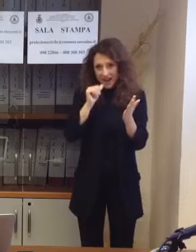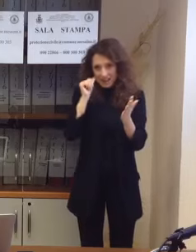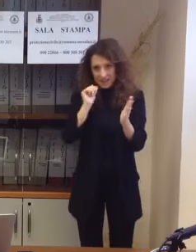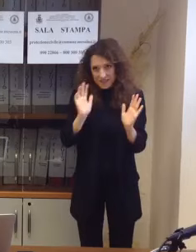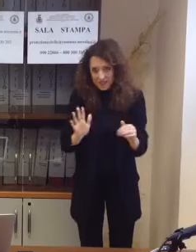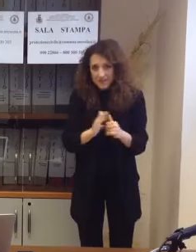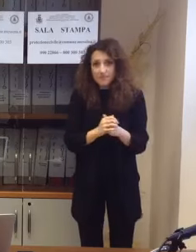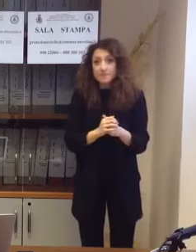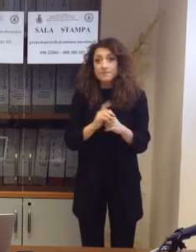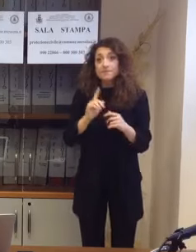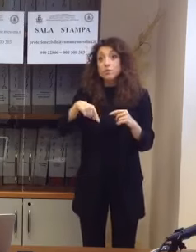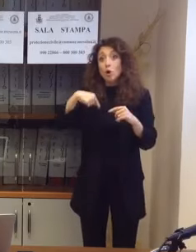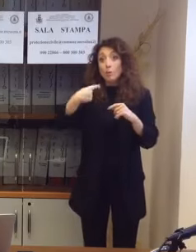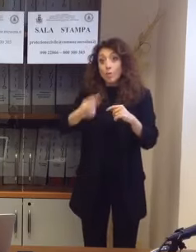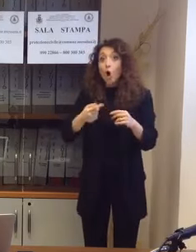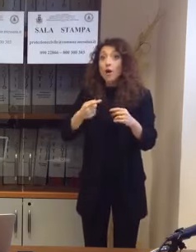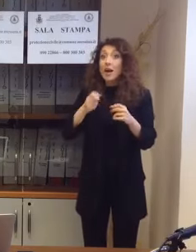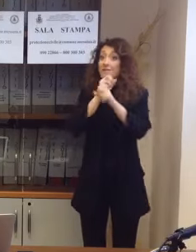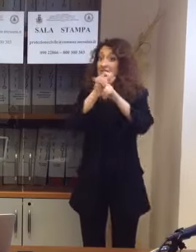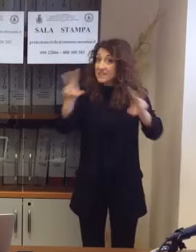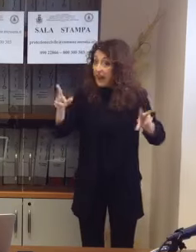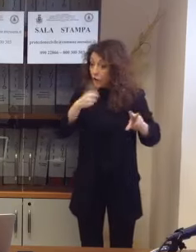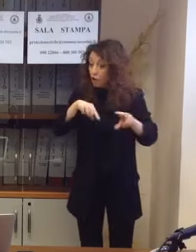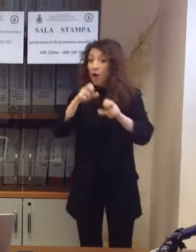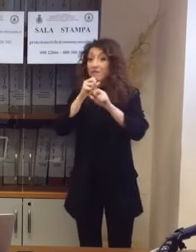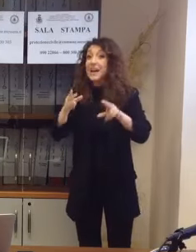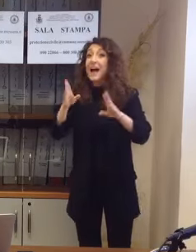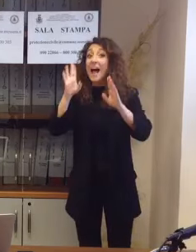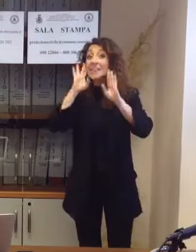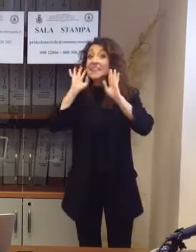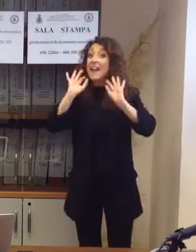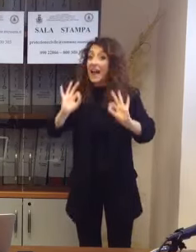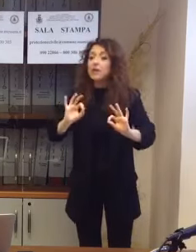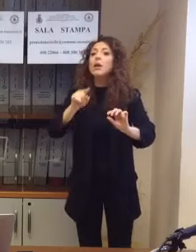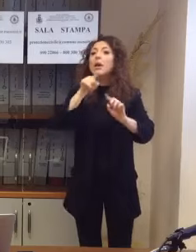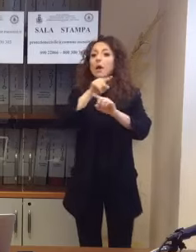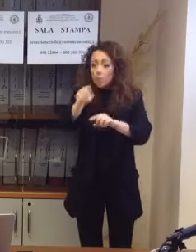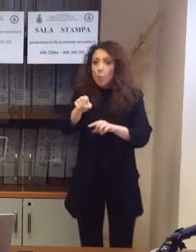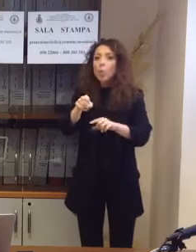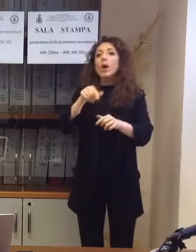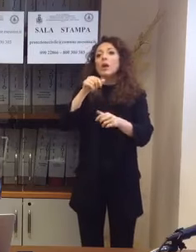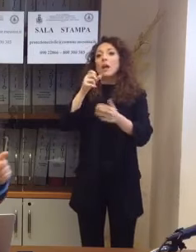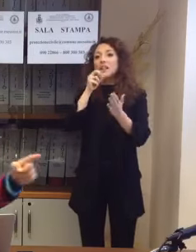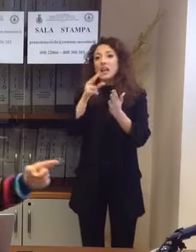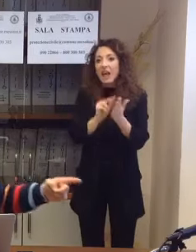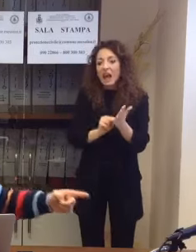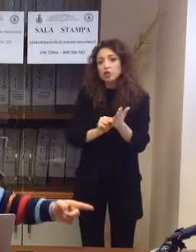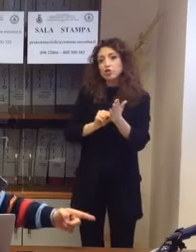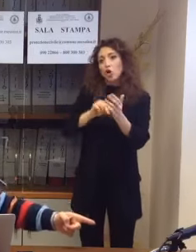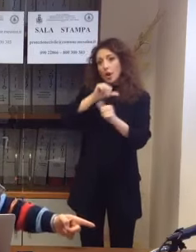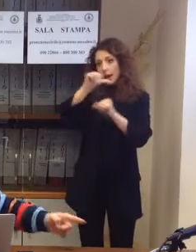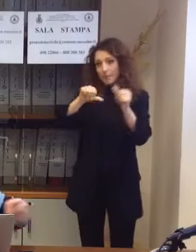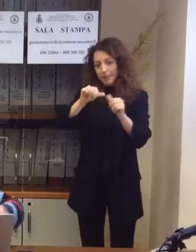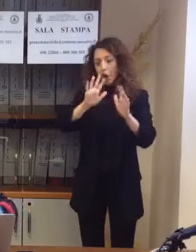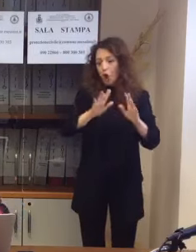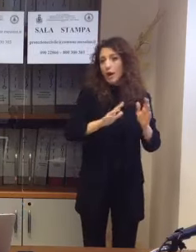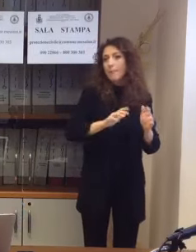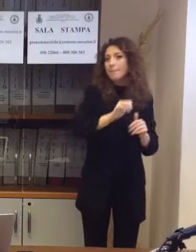state attenti, ha cambiato la dichiarazione. Dal cambio della dichiarazione, e quindi prima ha dichiarato di non